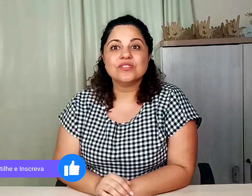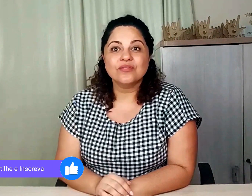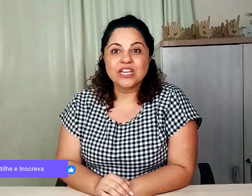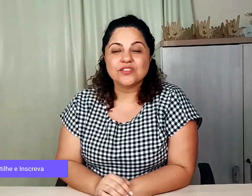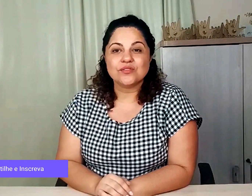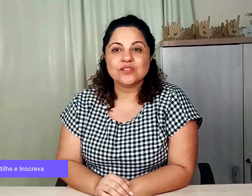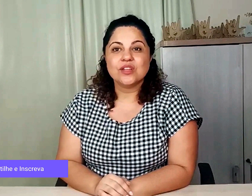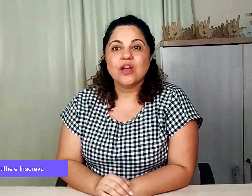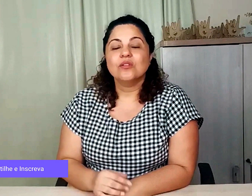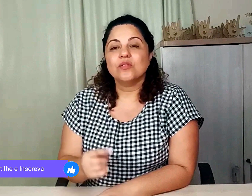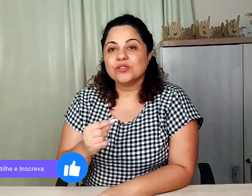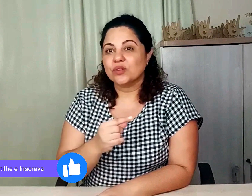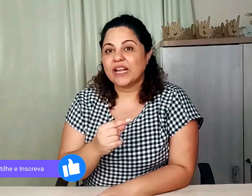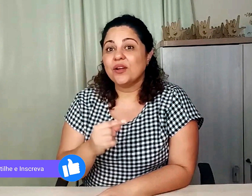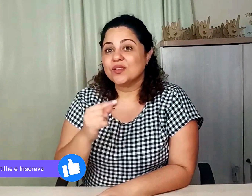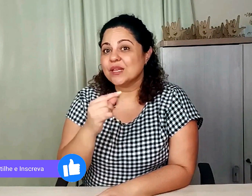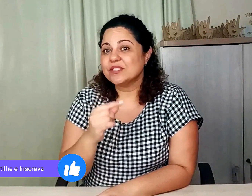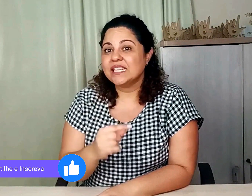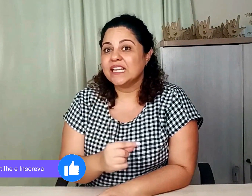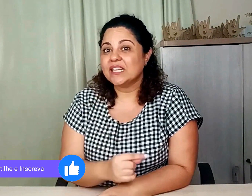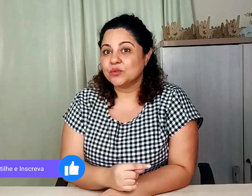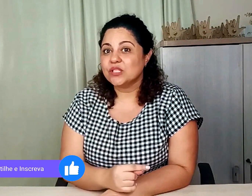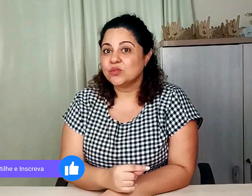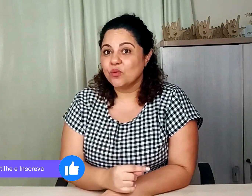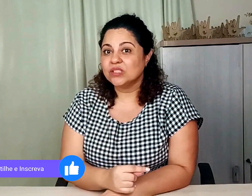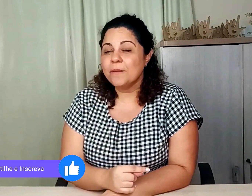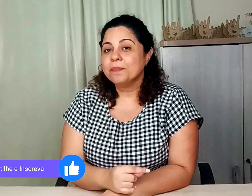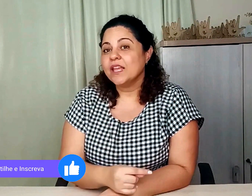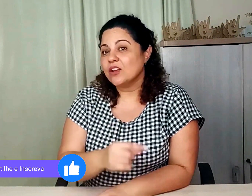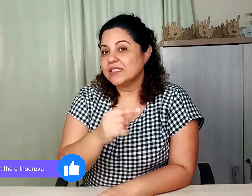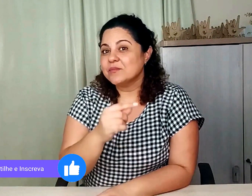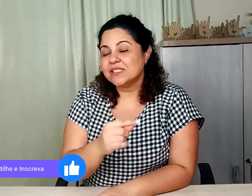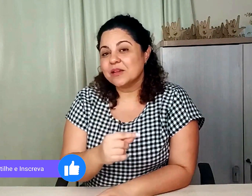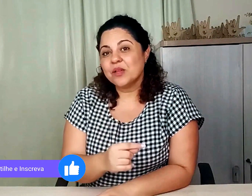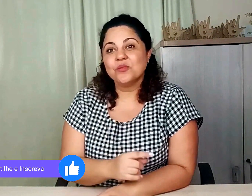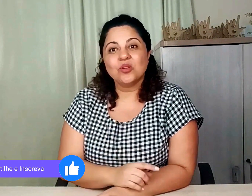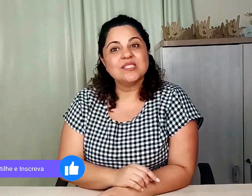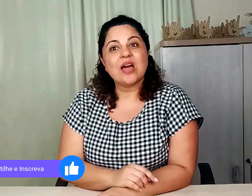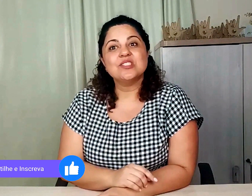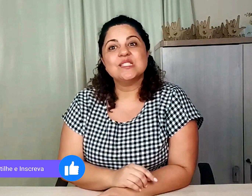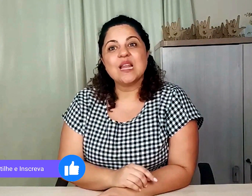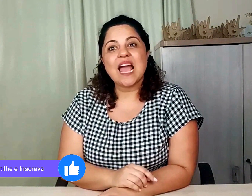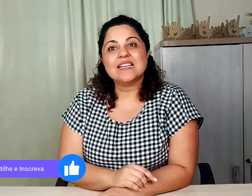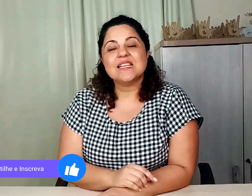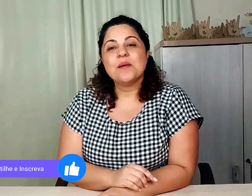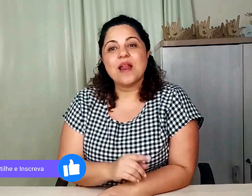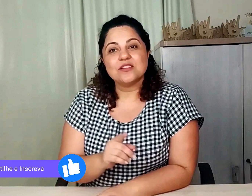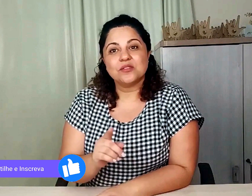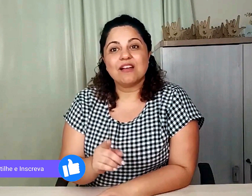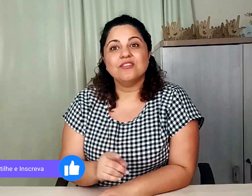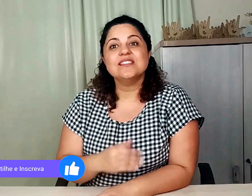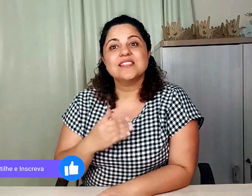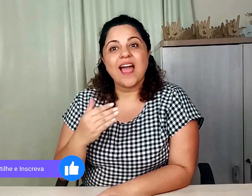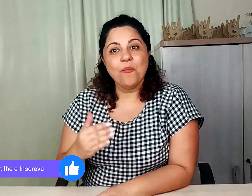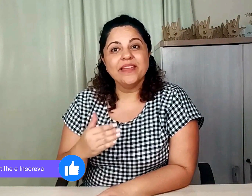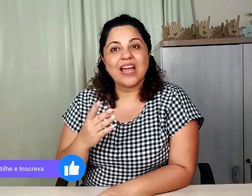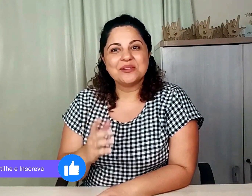alguns vídeos. No nosso canal nós temos literatura surda e nós temos também um glossário de sinais para ajudar você a aumentar o